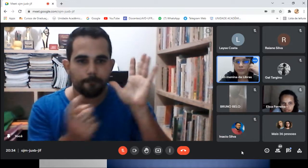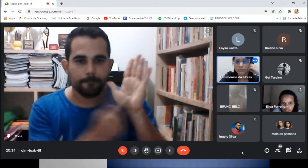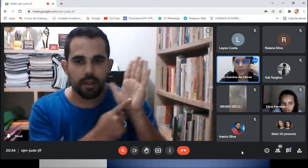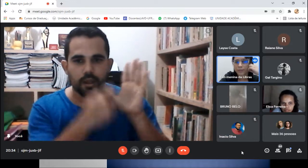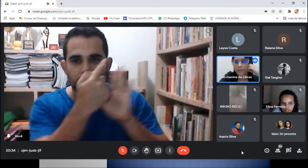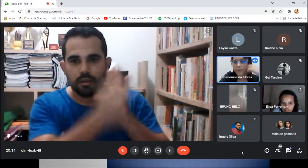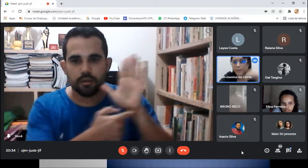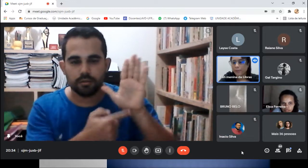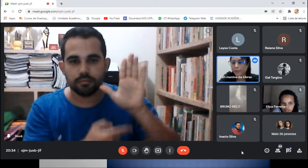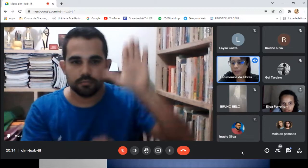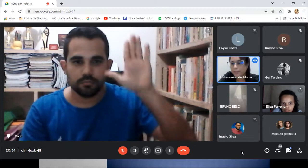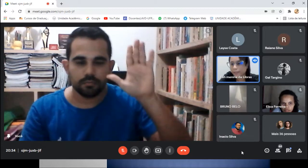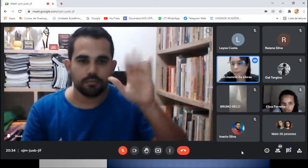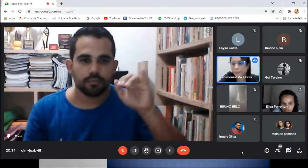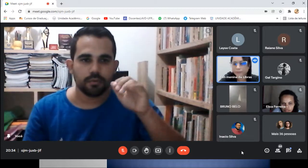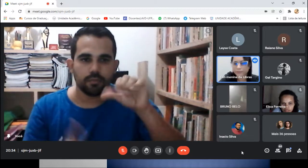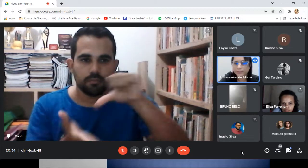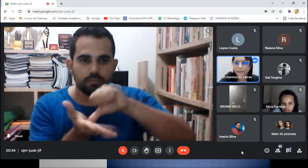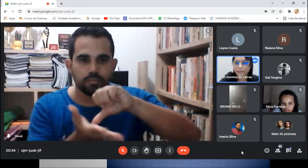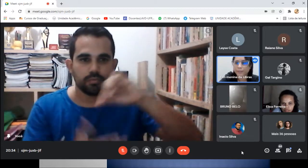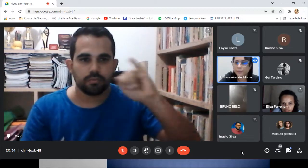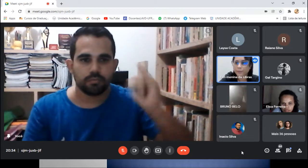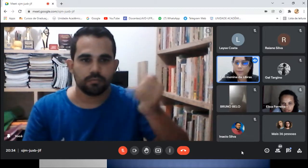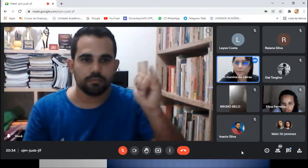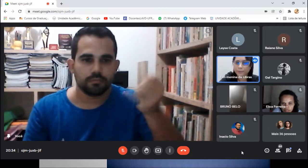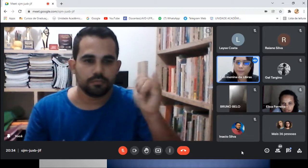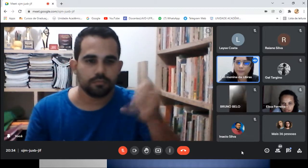Tem alguma pessoa que tem alguma pergunta? Levanta a mão, por favor.